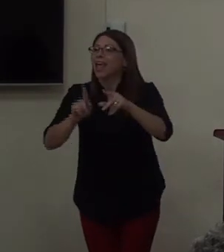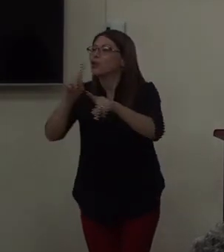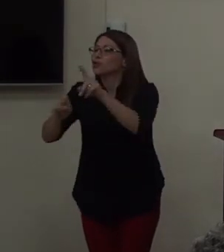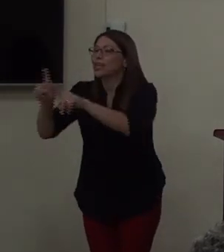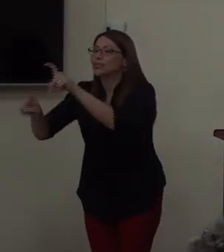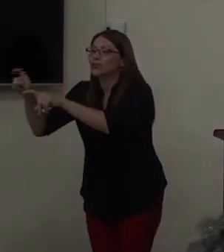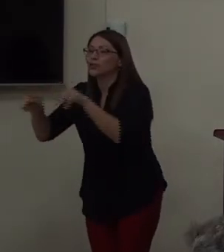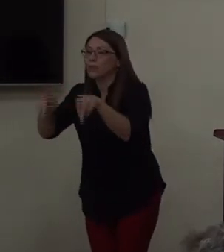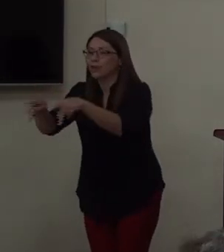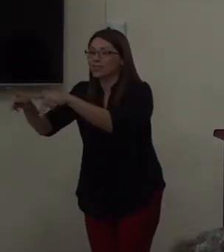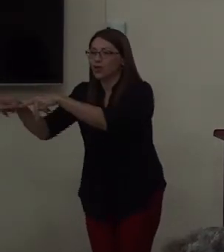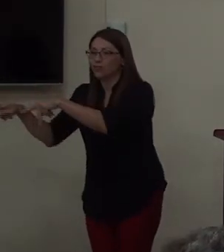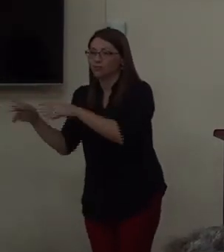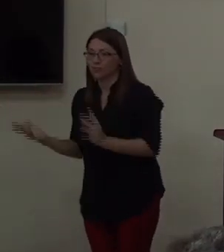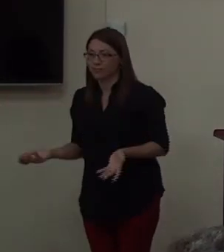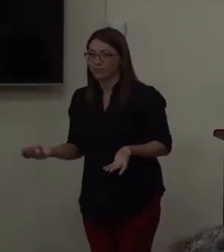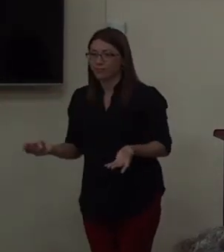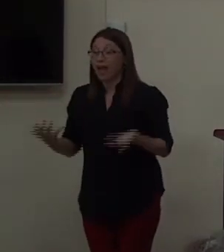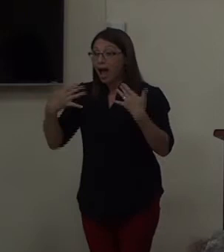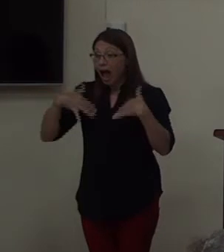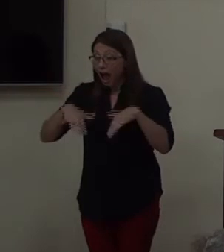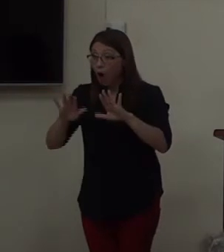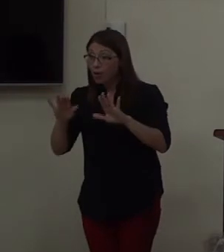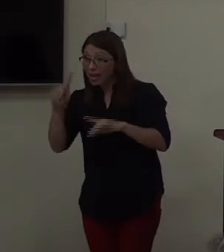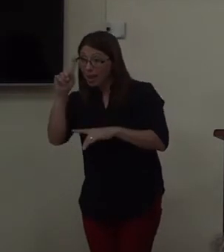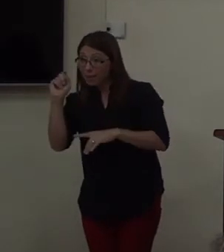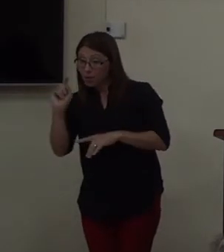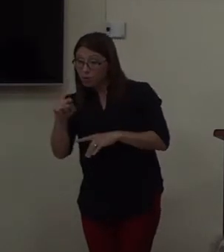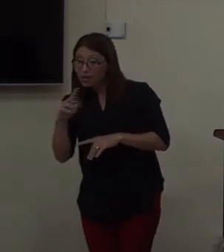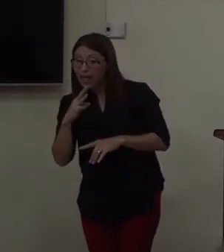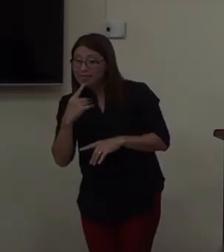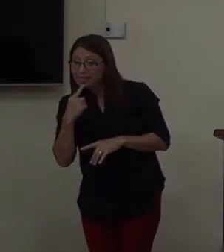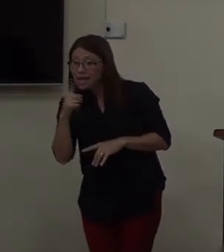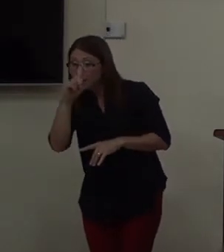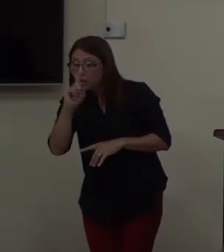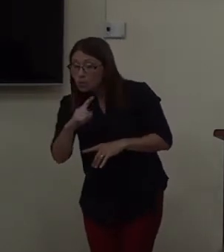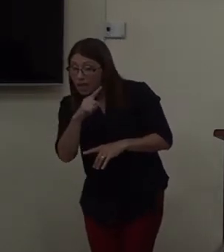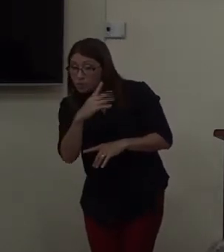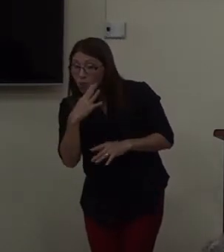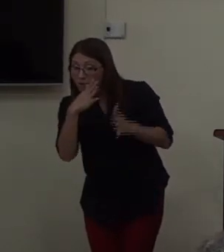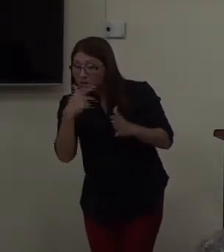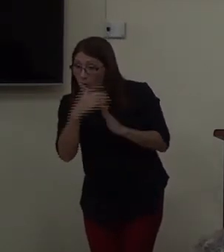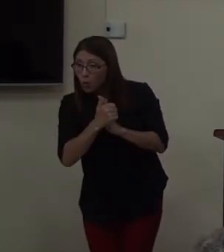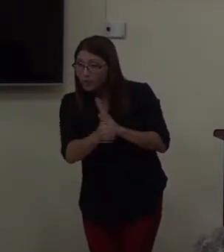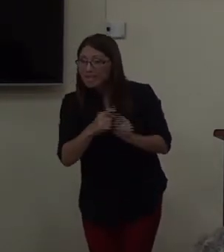nos responden, aunque la pregunta es una pregunta por hablante por competencia, en realidad, al fin y al cabo, lo que está